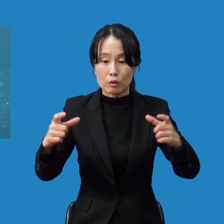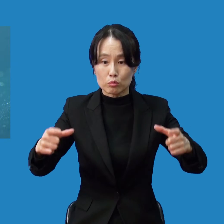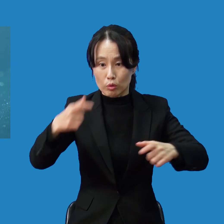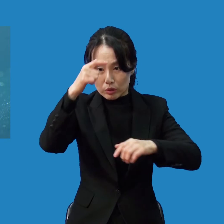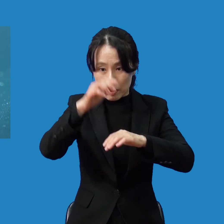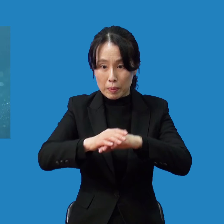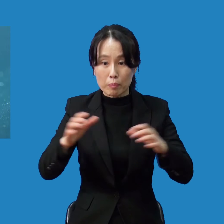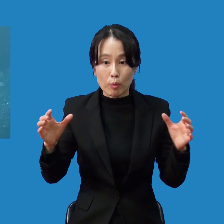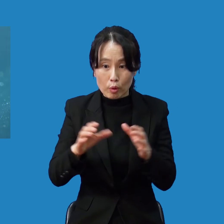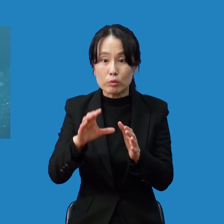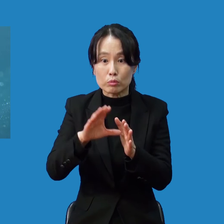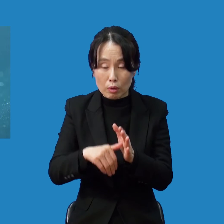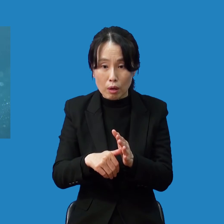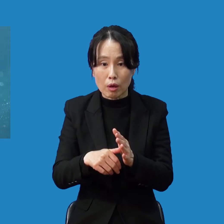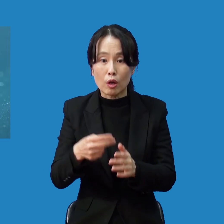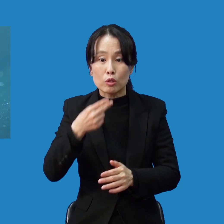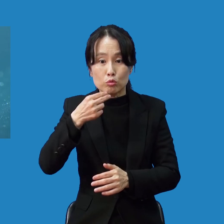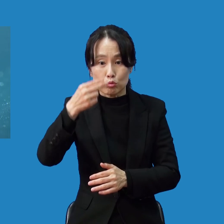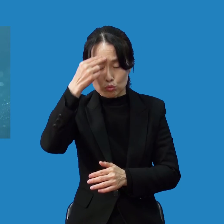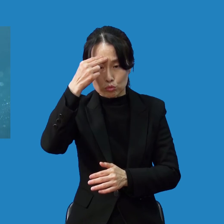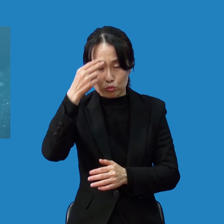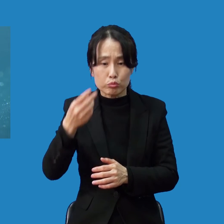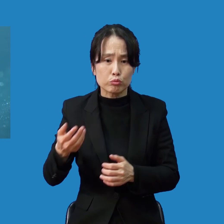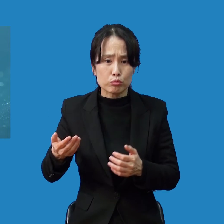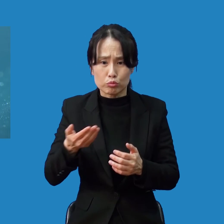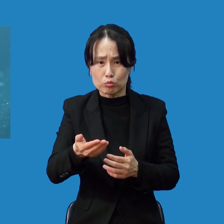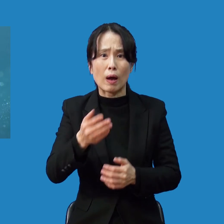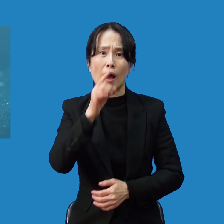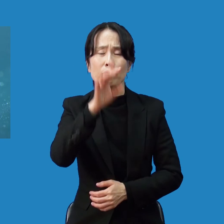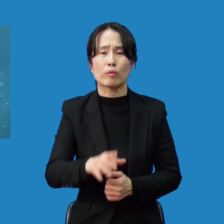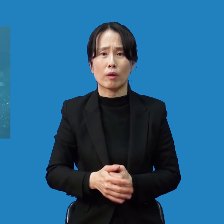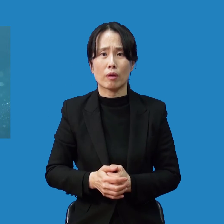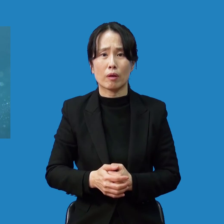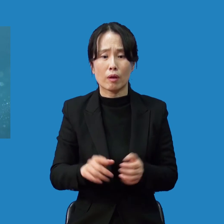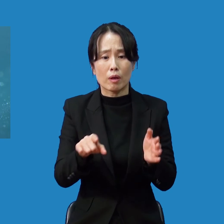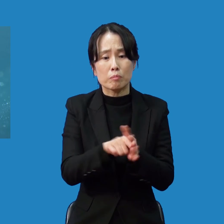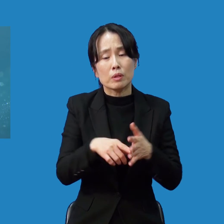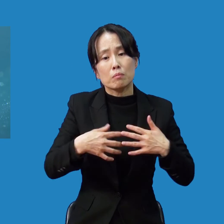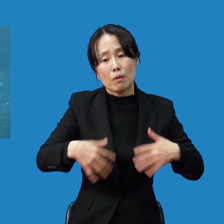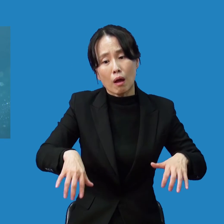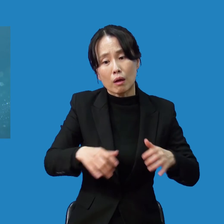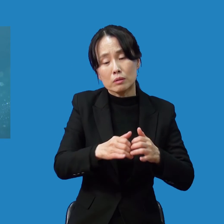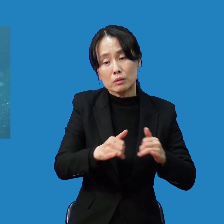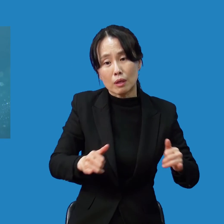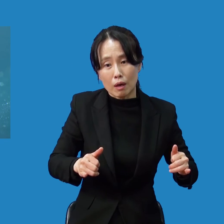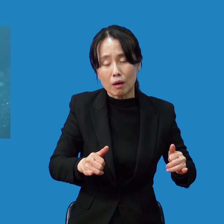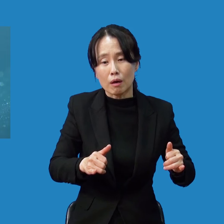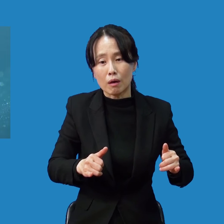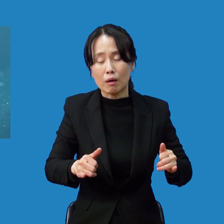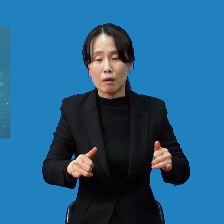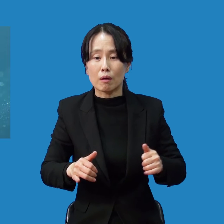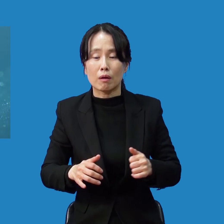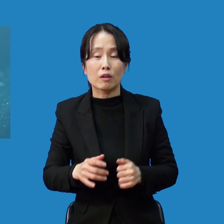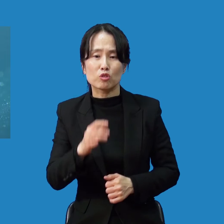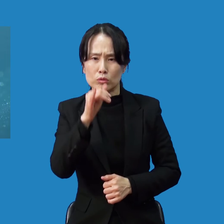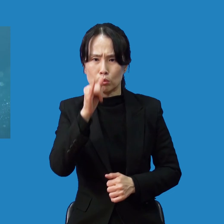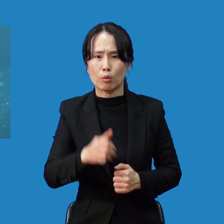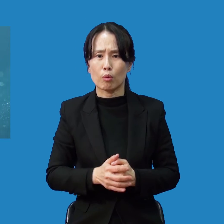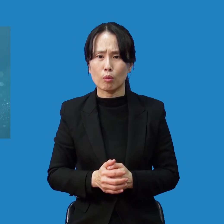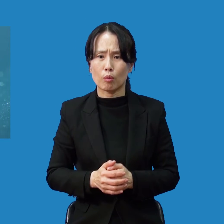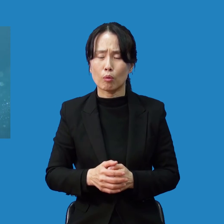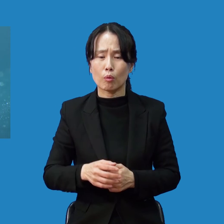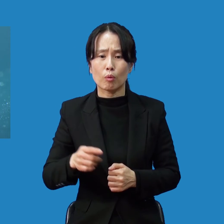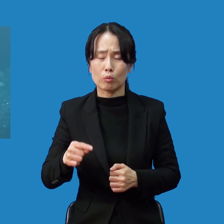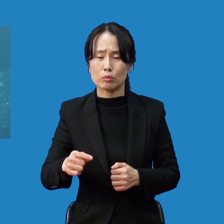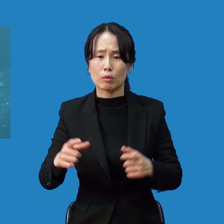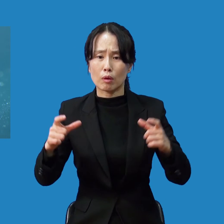식구 중에 초신자가 있을 수 있습니다. 그런 사람들이 다락방 모여서 술 마시는 거 보면 어떻게 생각하겠습니까? 서문교회 이거 뭐